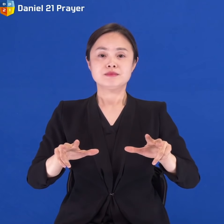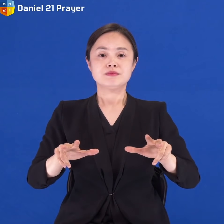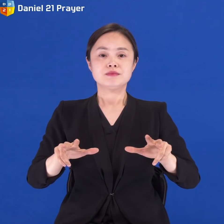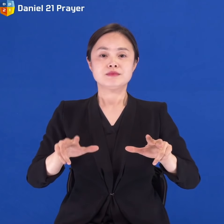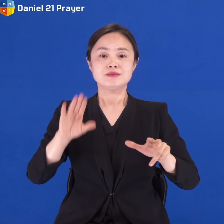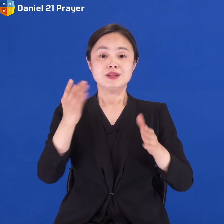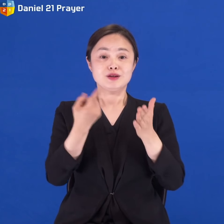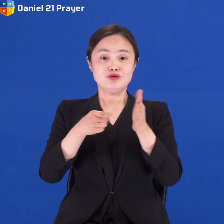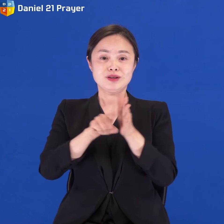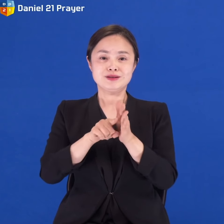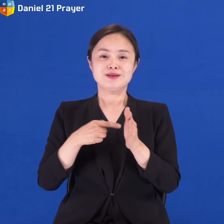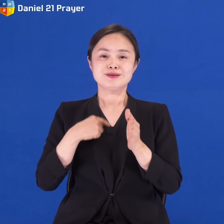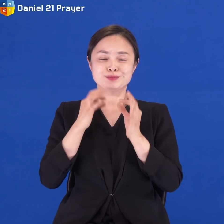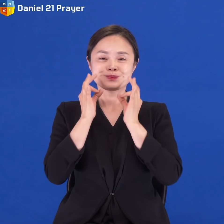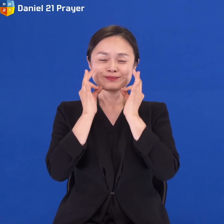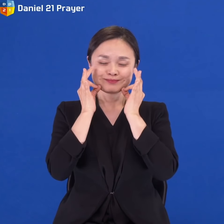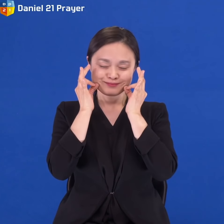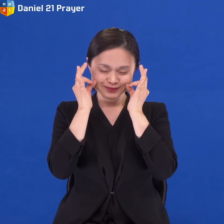전달하겠습니다.